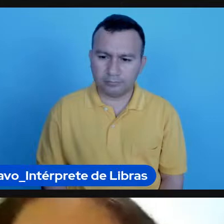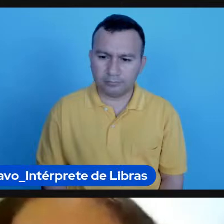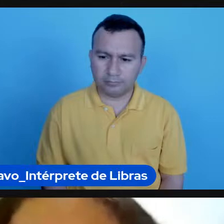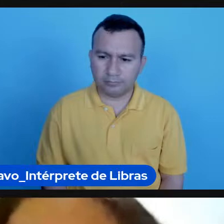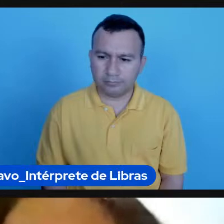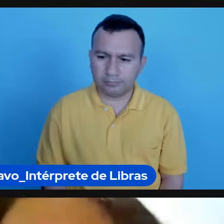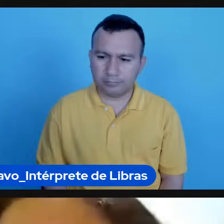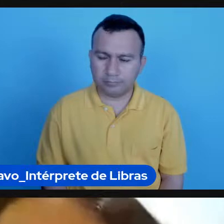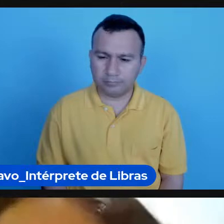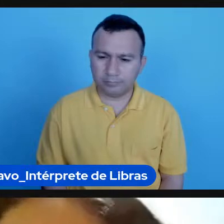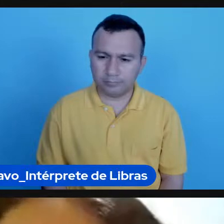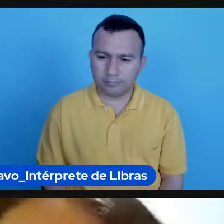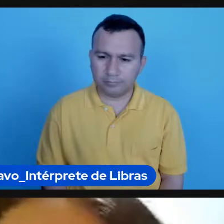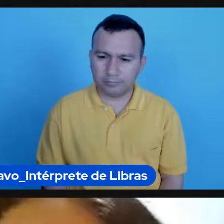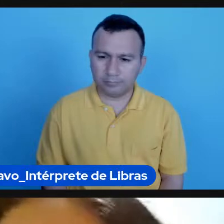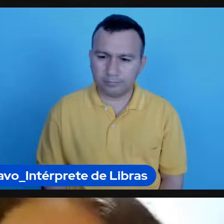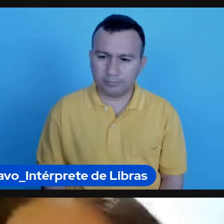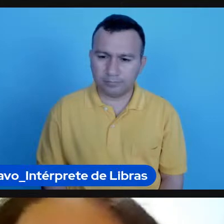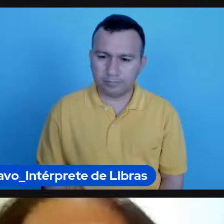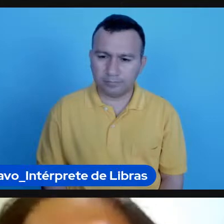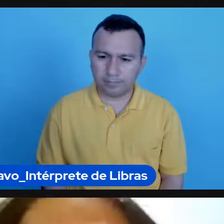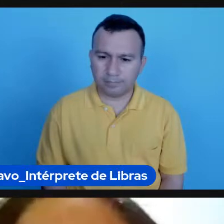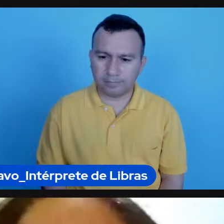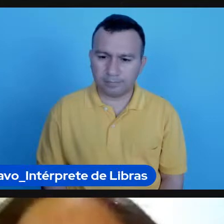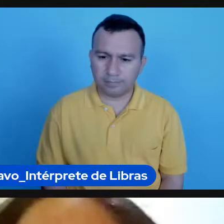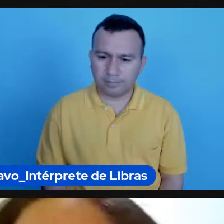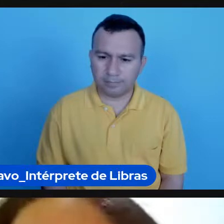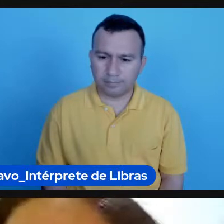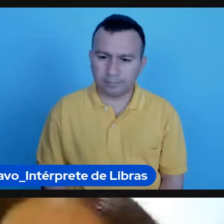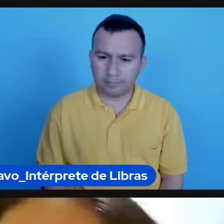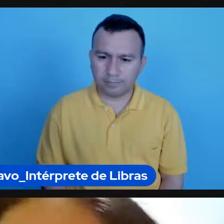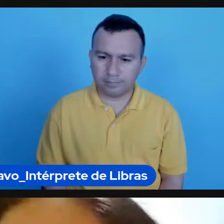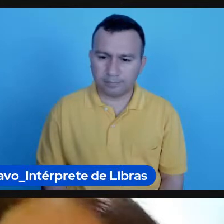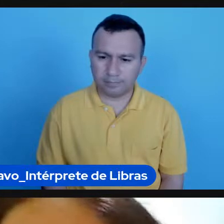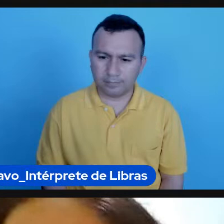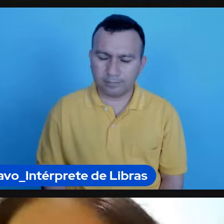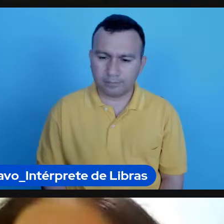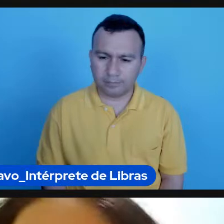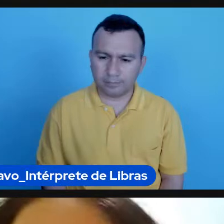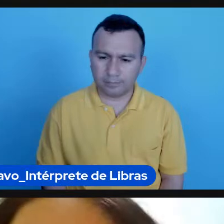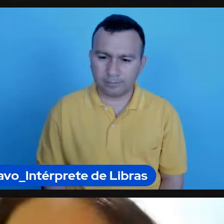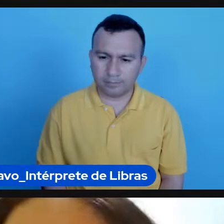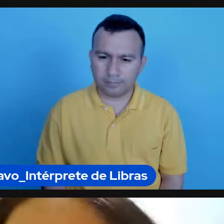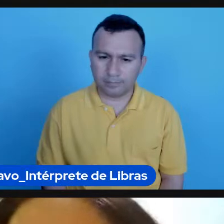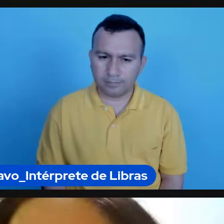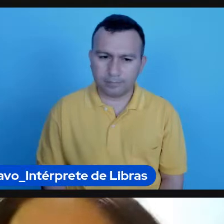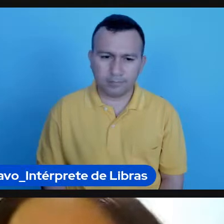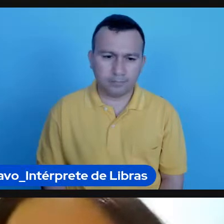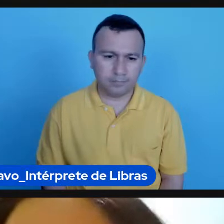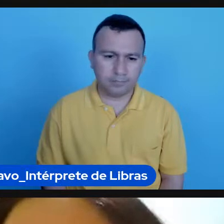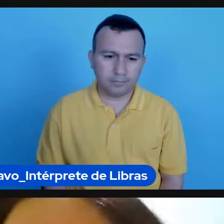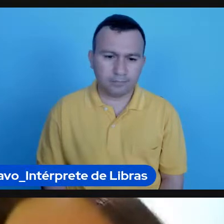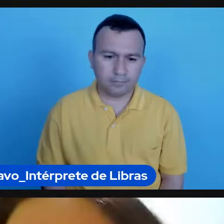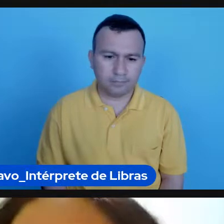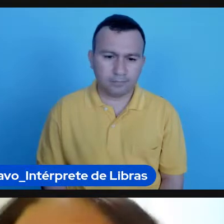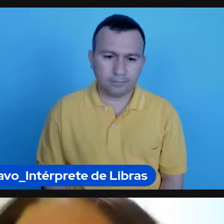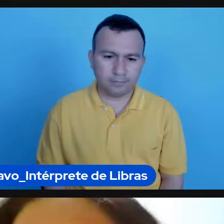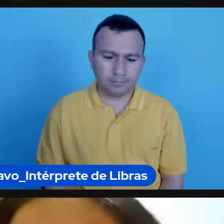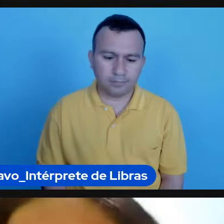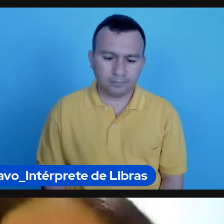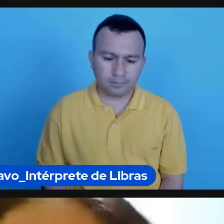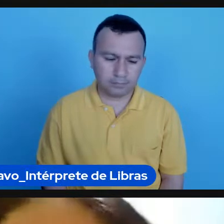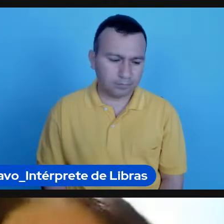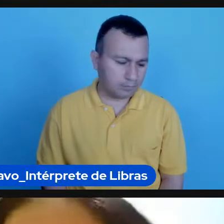termos de direitos, mas as diferenças, elas são um pressuposto